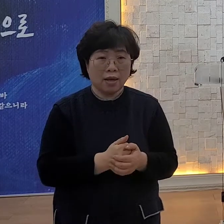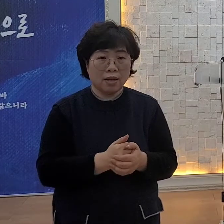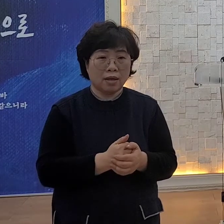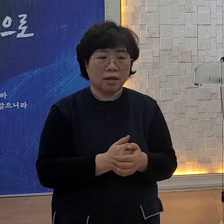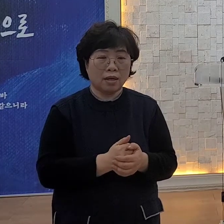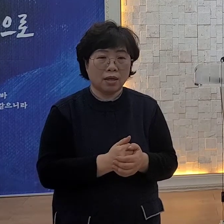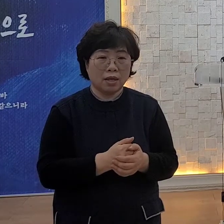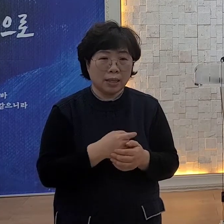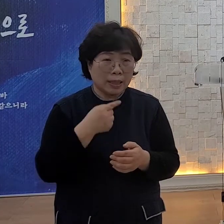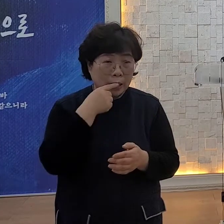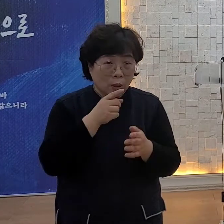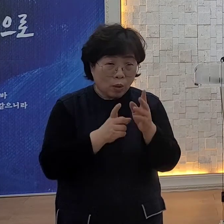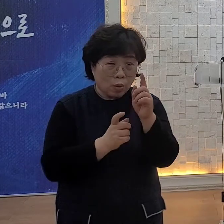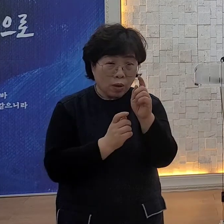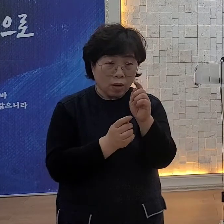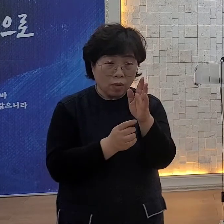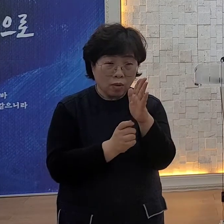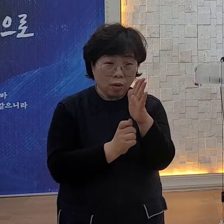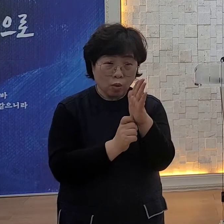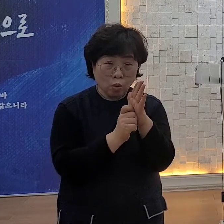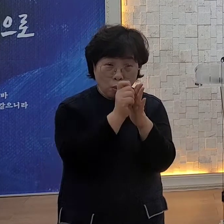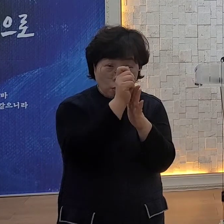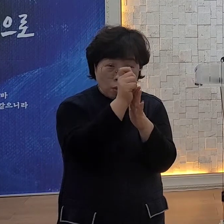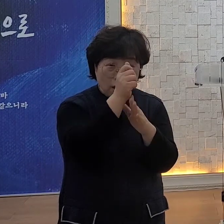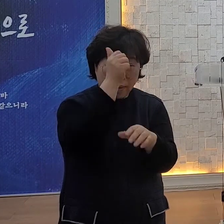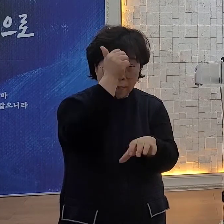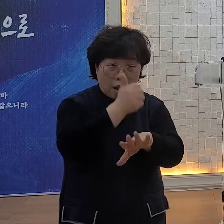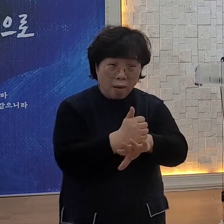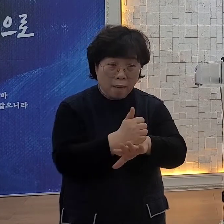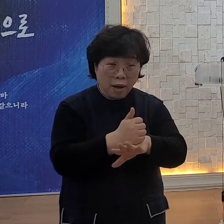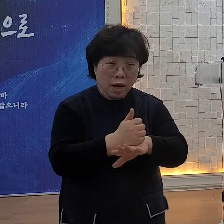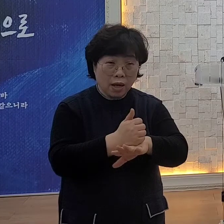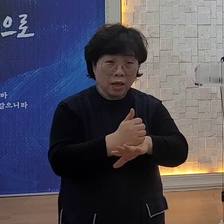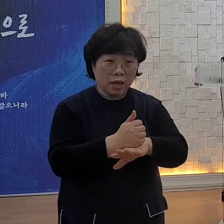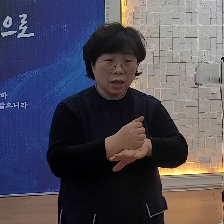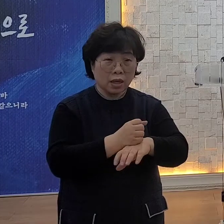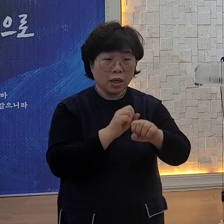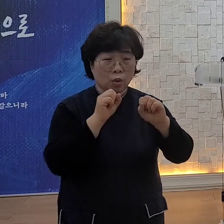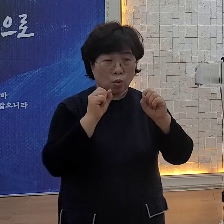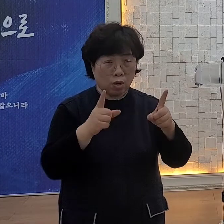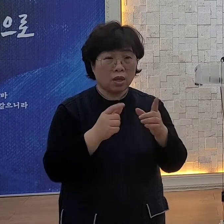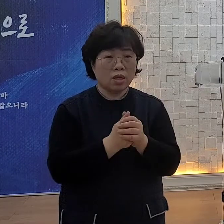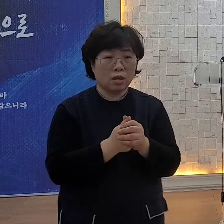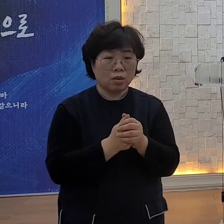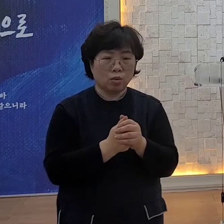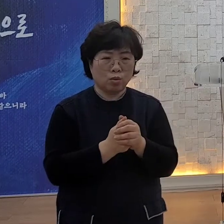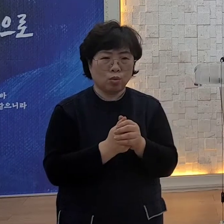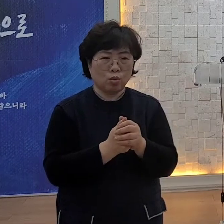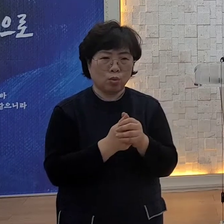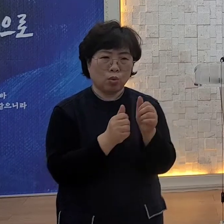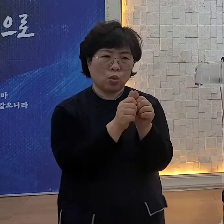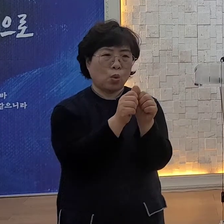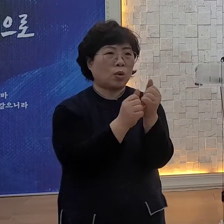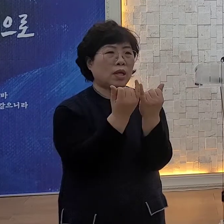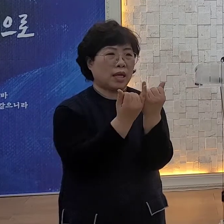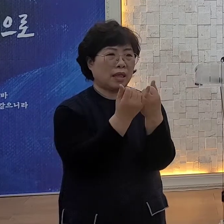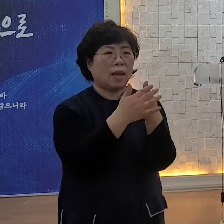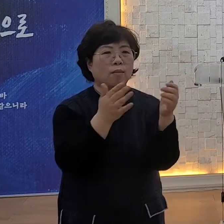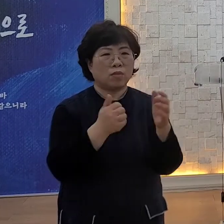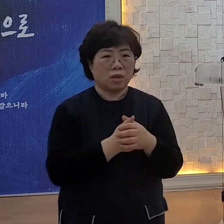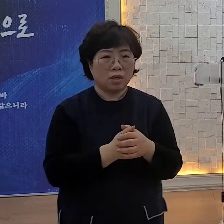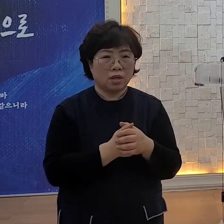소돔과 고모라의 멸망의 원인이 바로 이 동성애였다라는 것을 우리 잘 알고 있을 것입니다. 그 말은 무슨